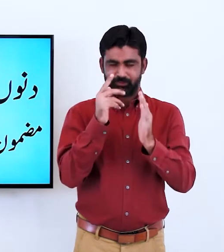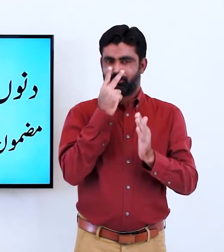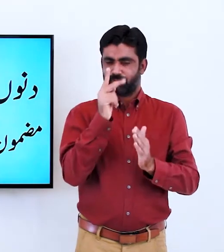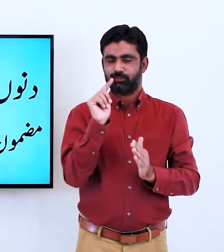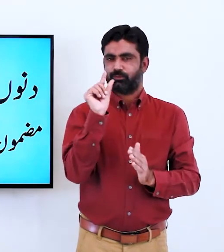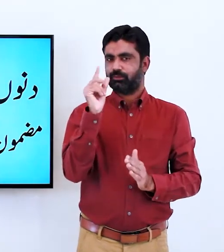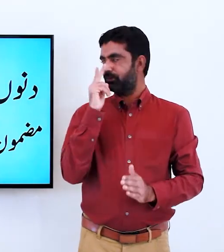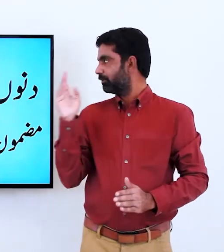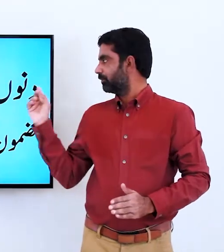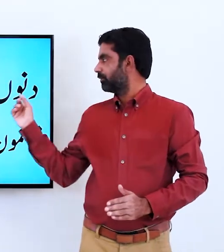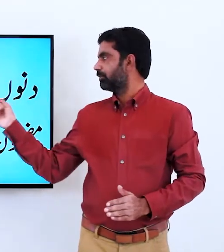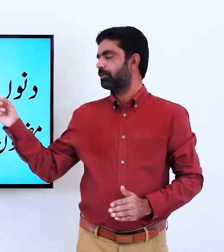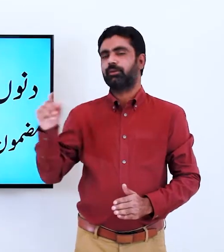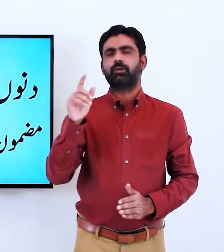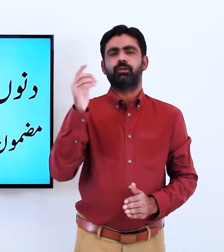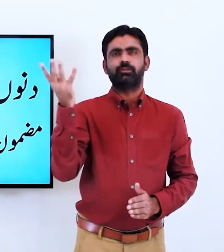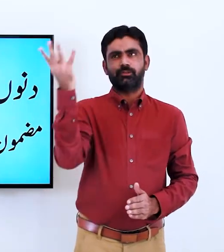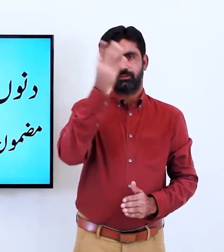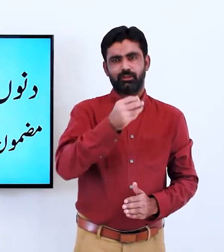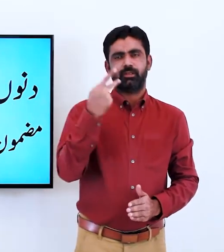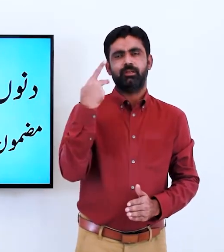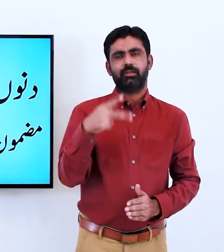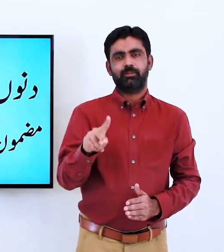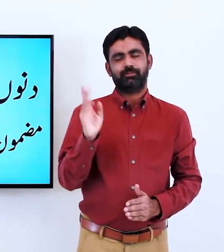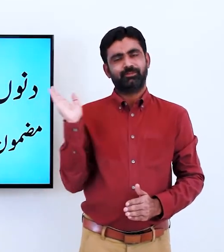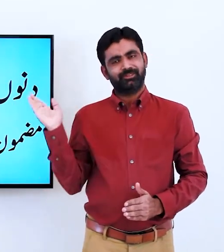और हमारा आज का उन्वान है दिनों के नाम।